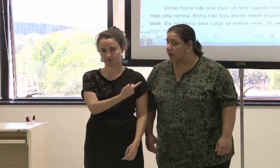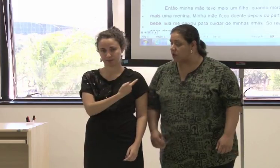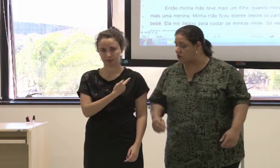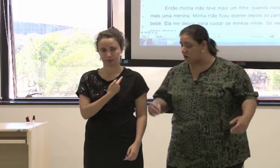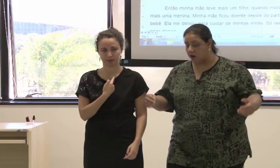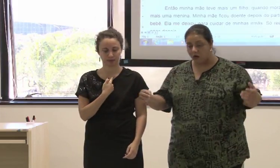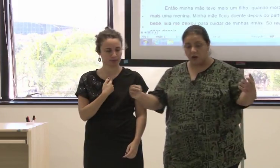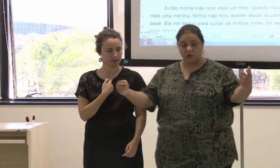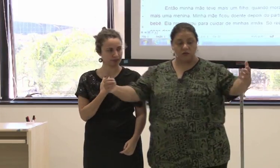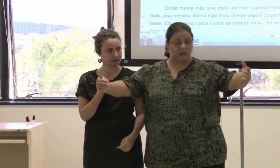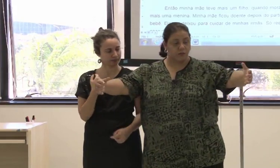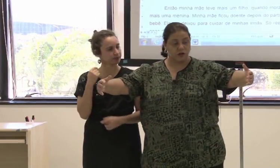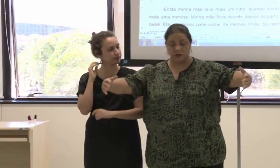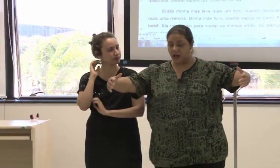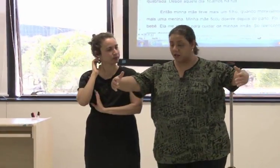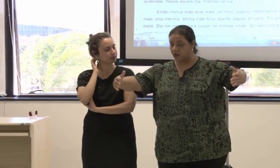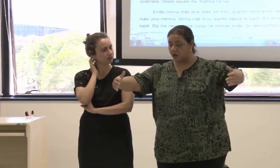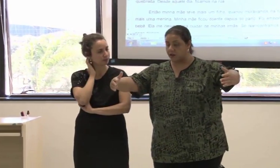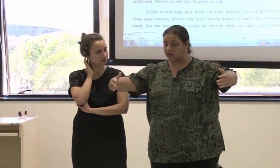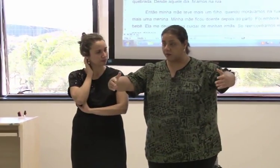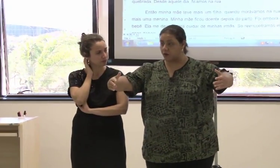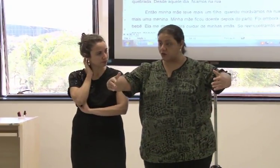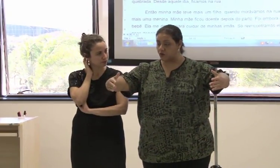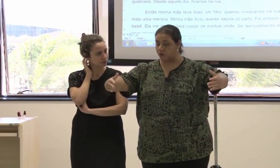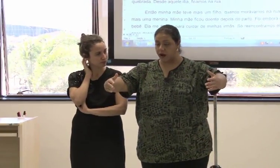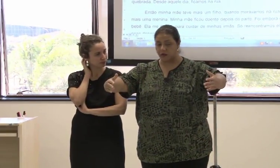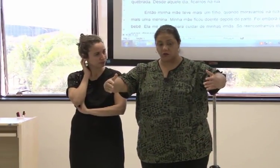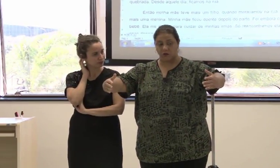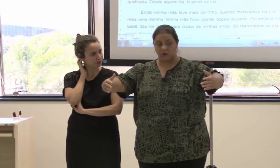Isso. Agora, olha só. Você pode usar toda essa amplitude do braço, ó.